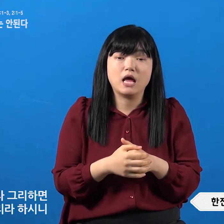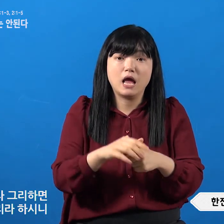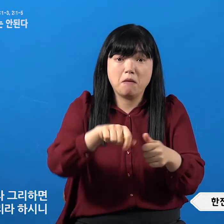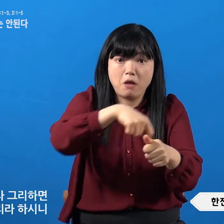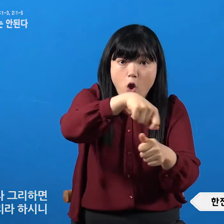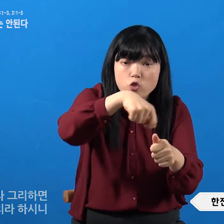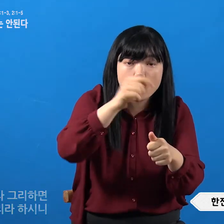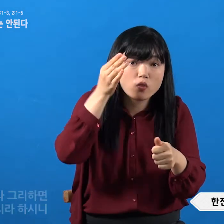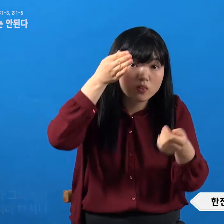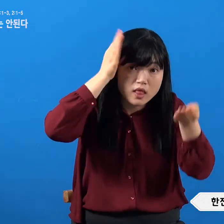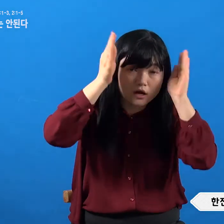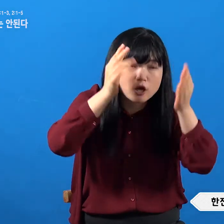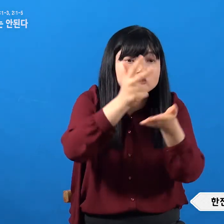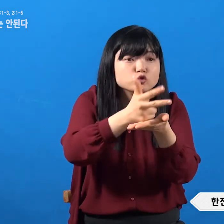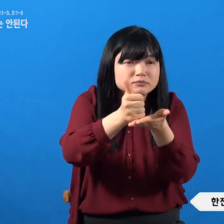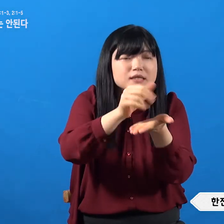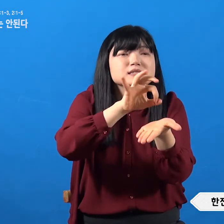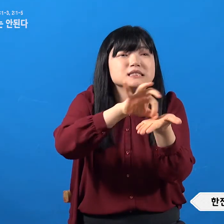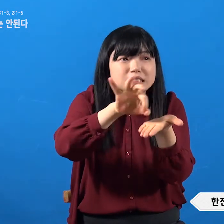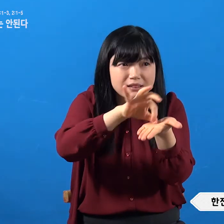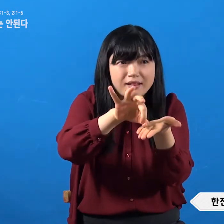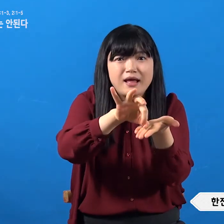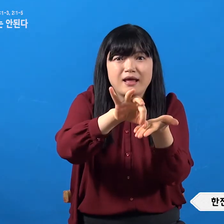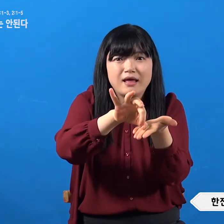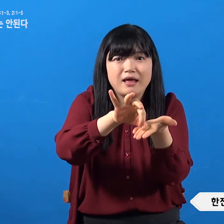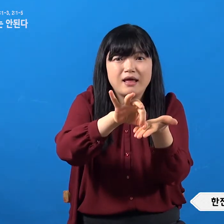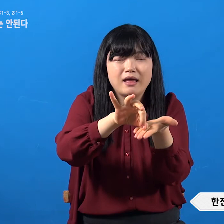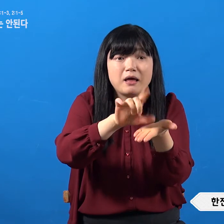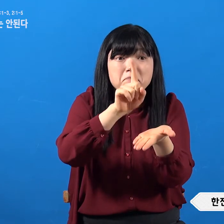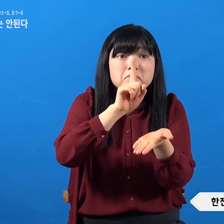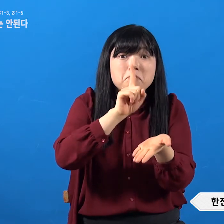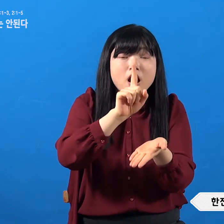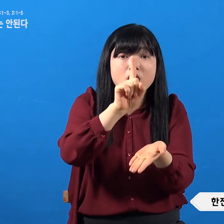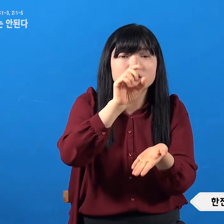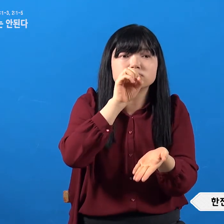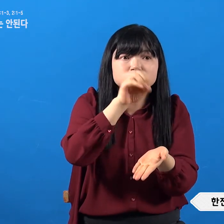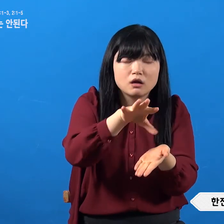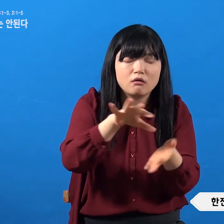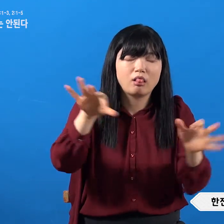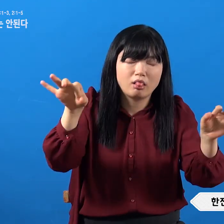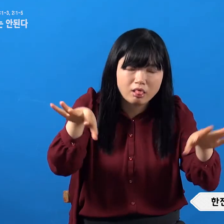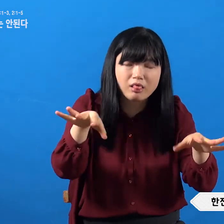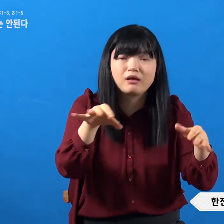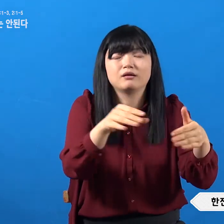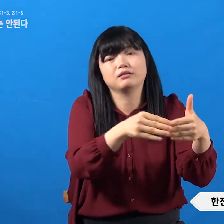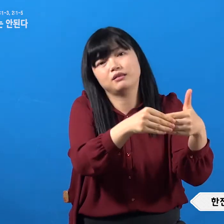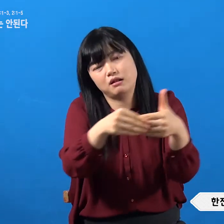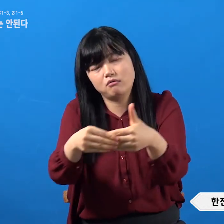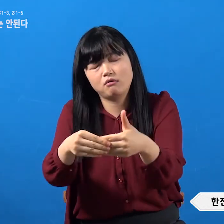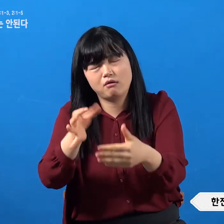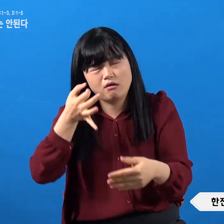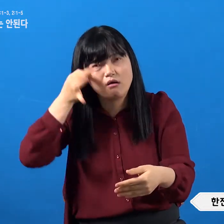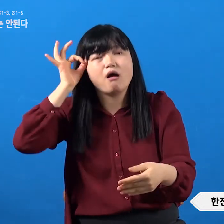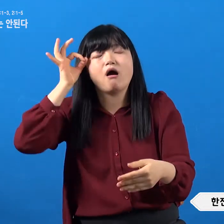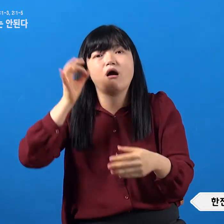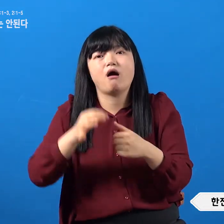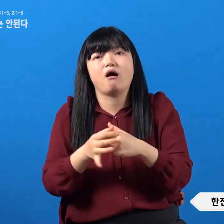매여있던 나귀가 주님께서 쓰시겠다 하는 한마디에 그대로 풀려났습니다. 그 구절이 딱